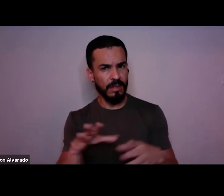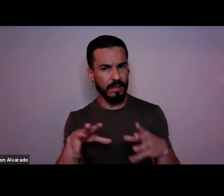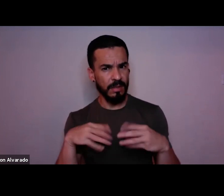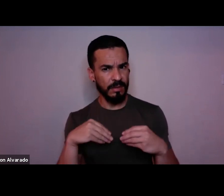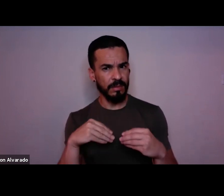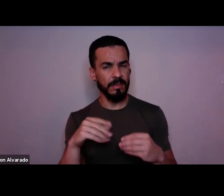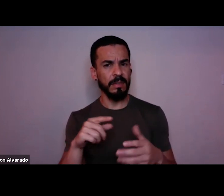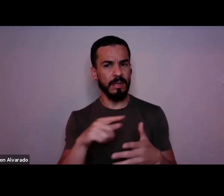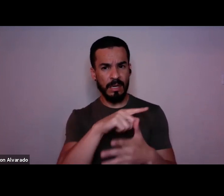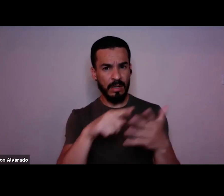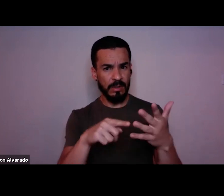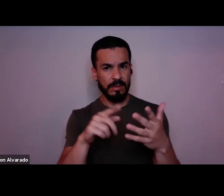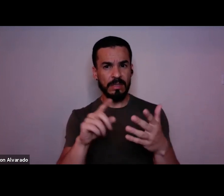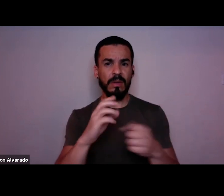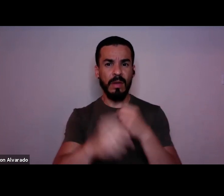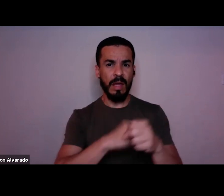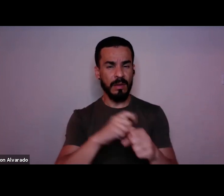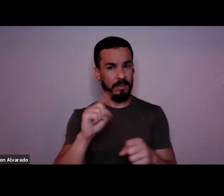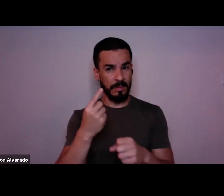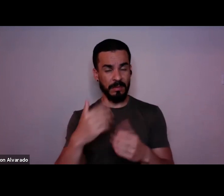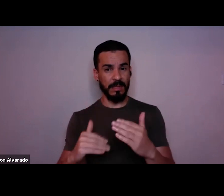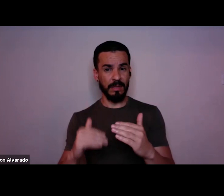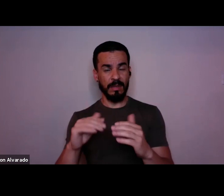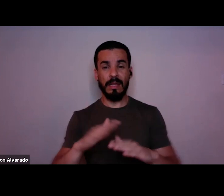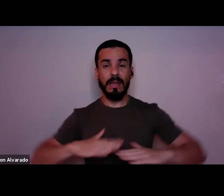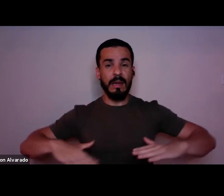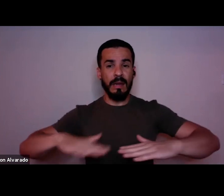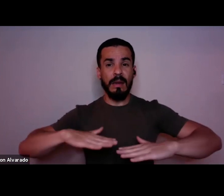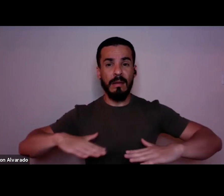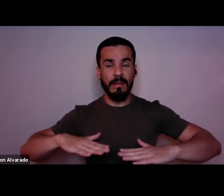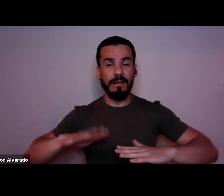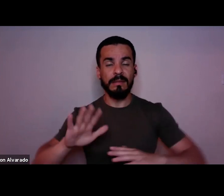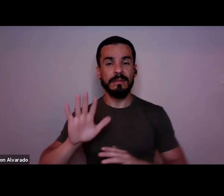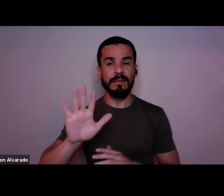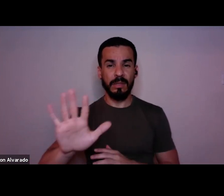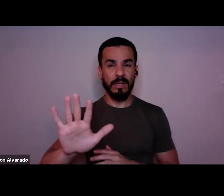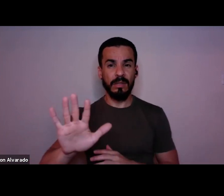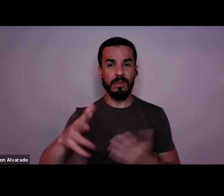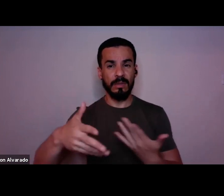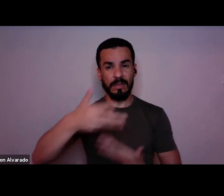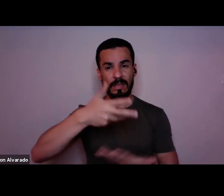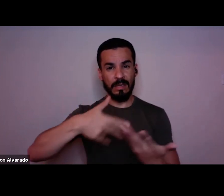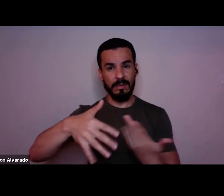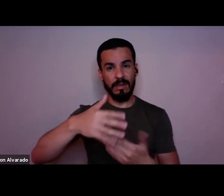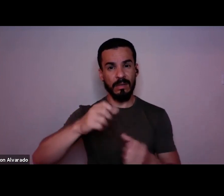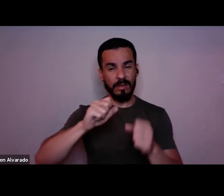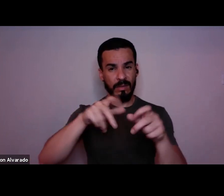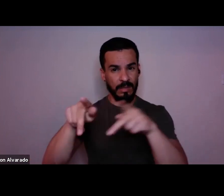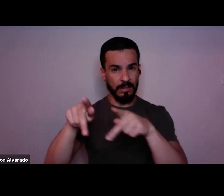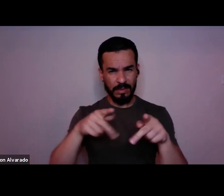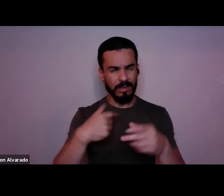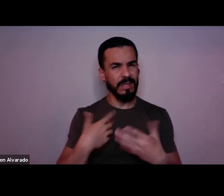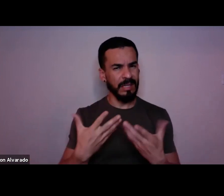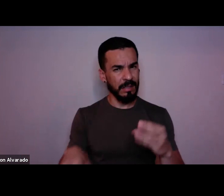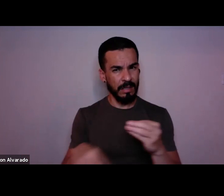cinco años de vida en un ser humano son la base de su de su interrelación con las personas y yo quisiera